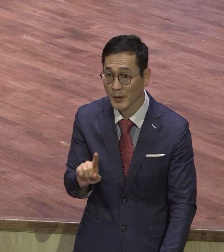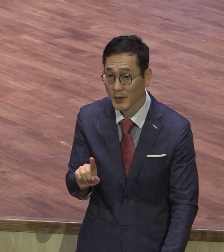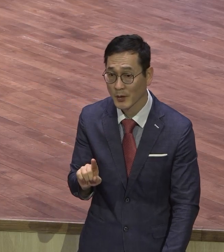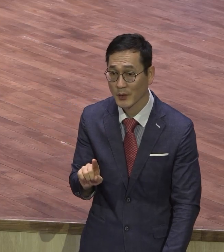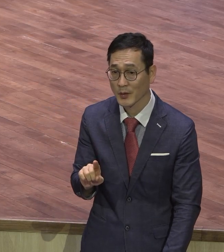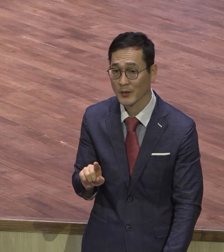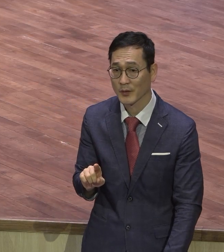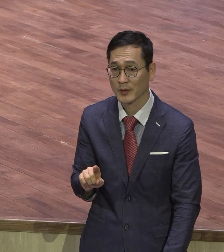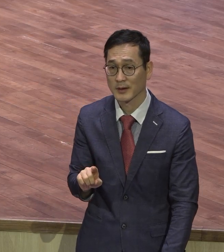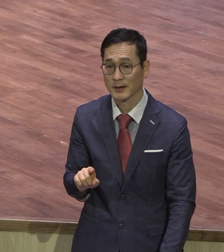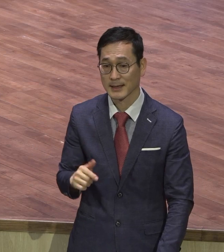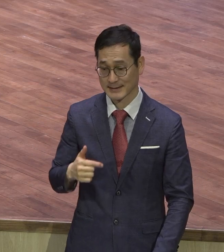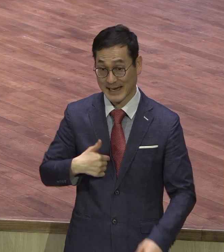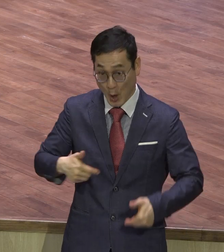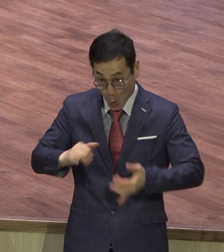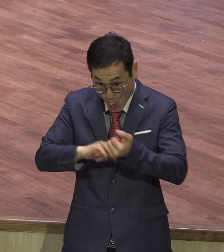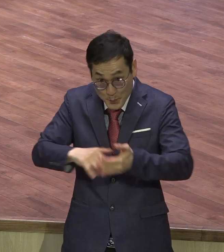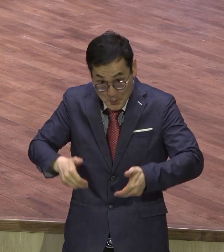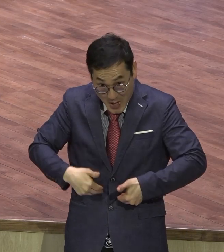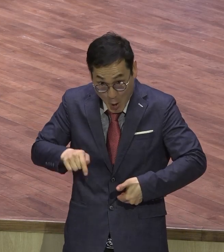구하지 않는 것까지 주세요.